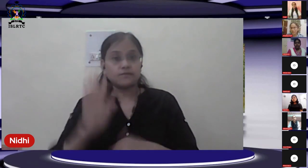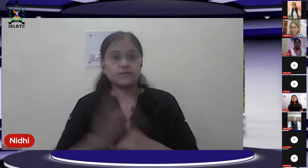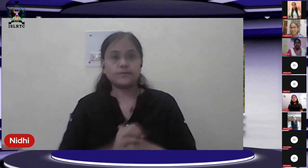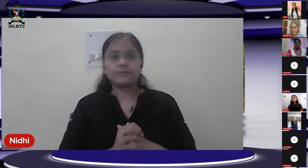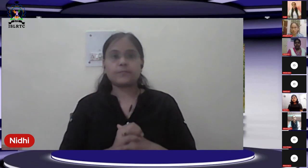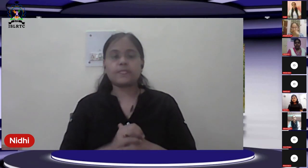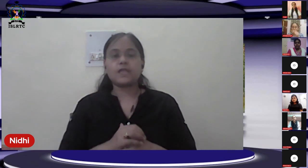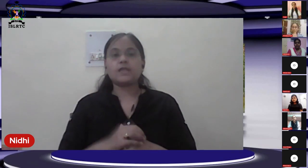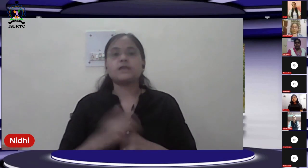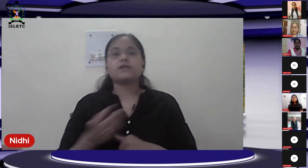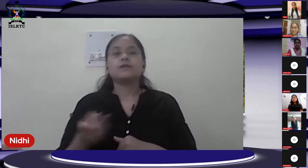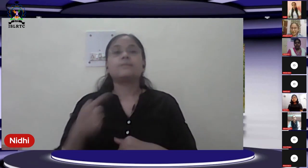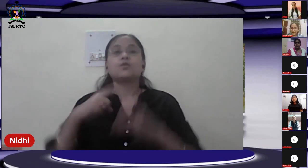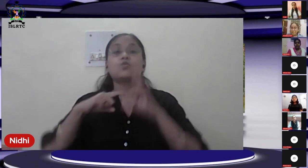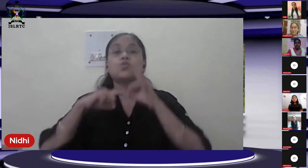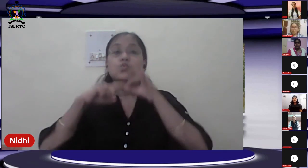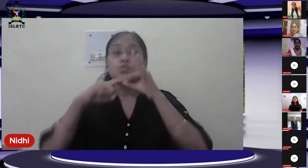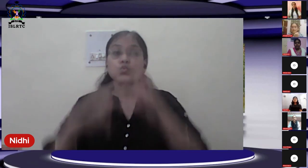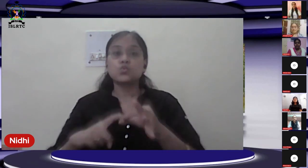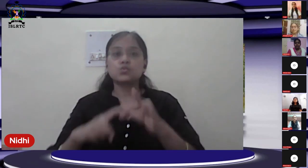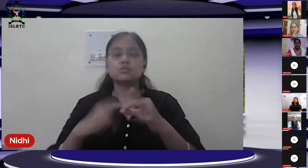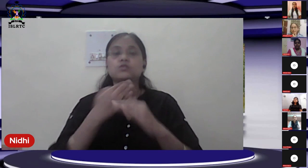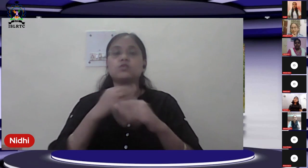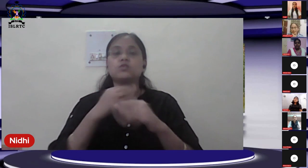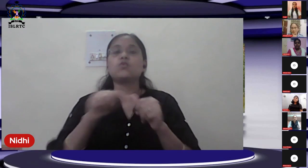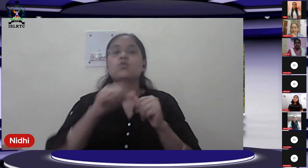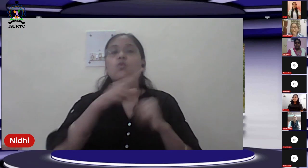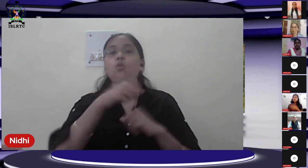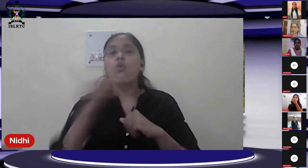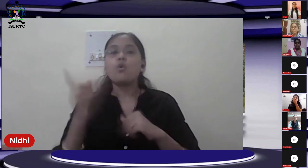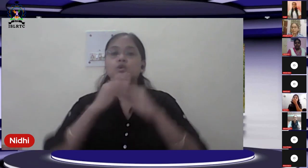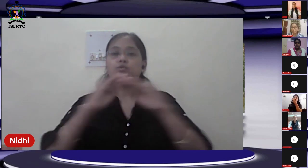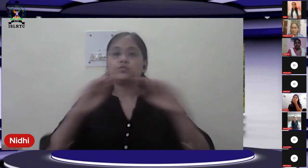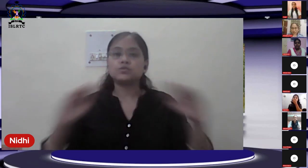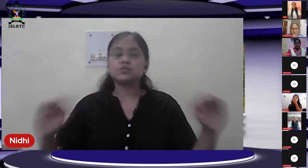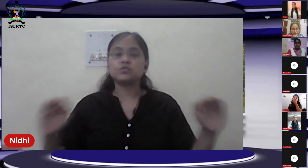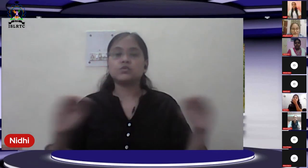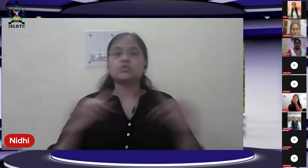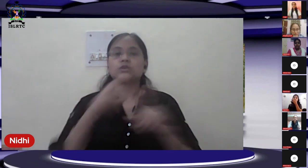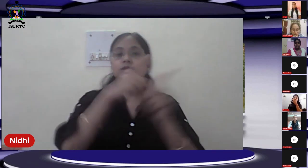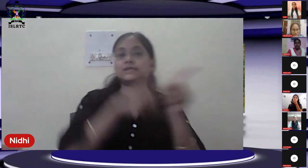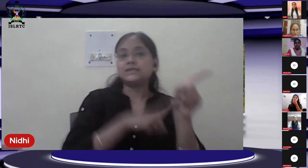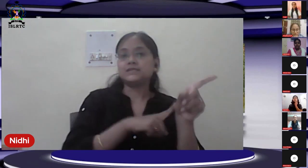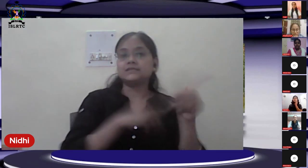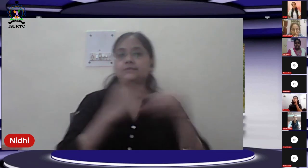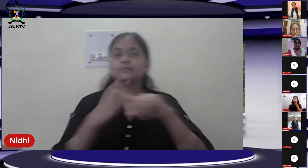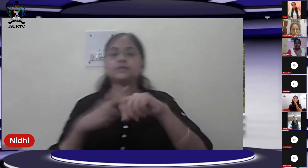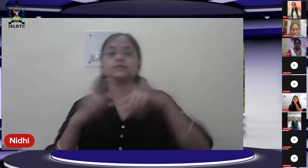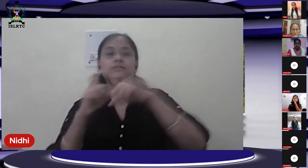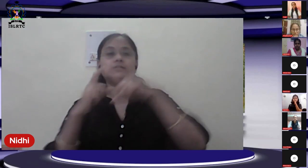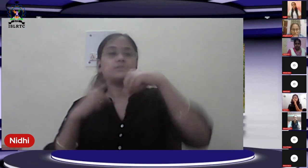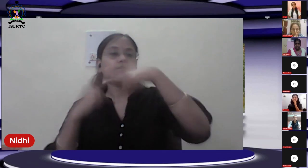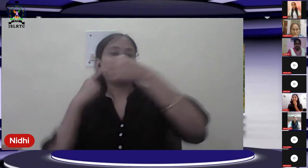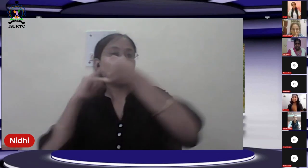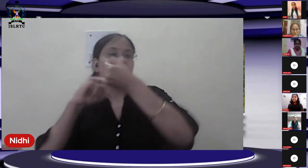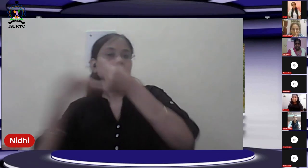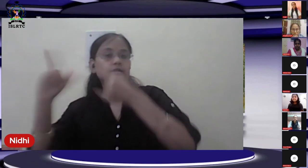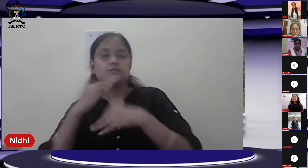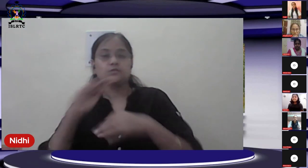पूछना चाहती हूँ जितने भी स्टूडेंट्स हैं डीसी और डीटीएच, आप लोग जी एक सजेशन आया जैसे आपने पीछे क्वेश्चन